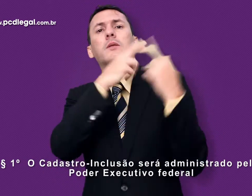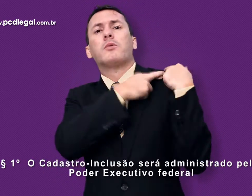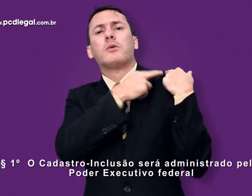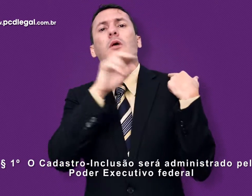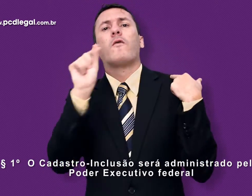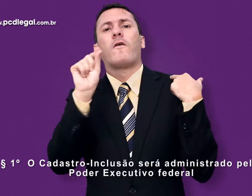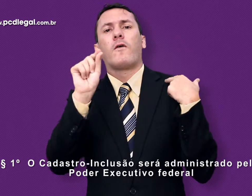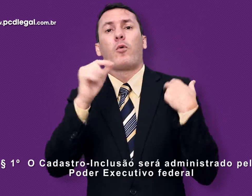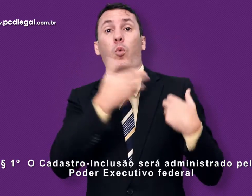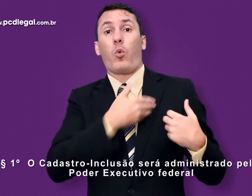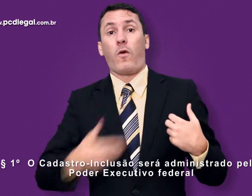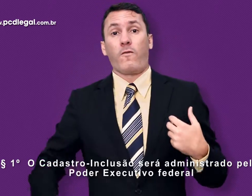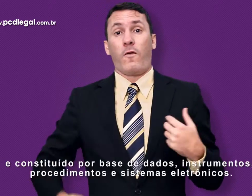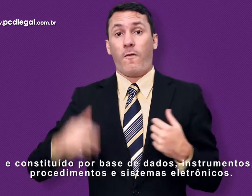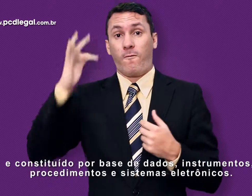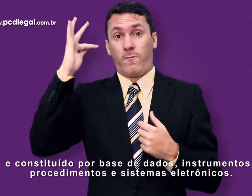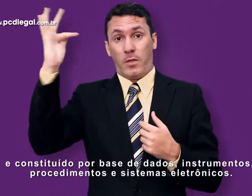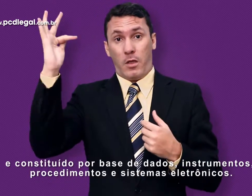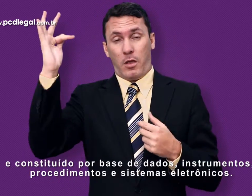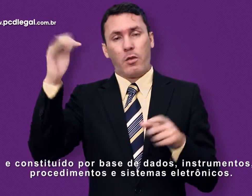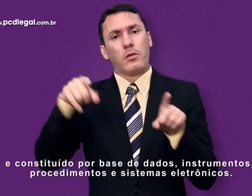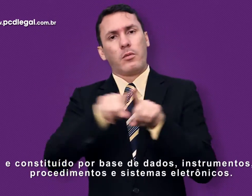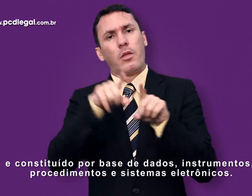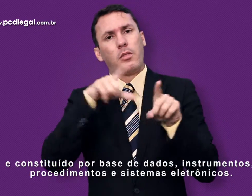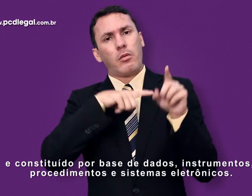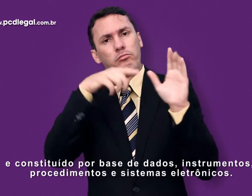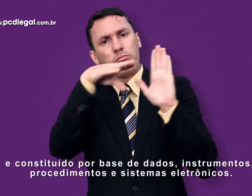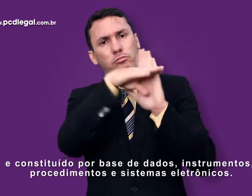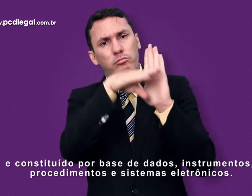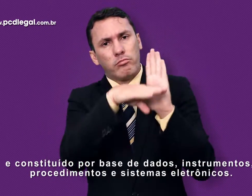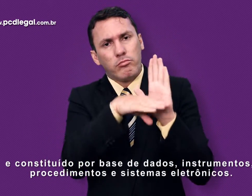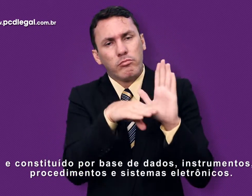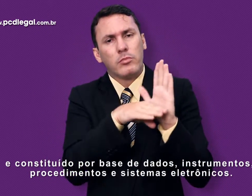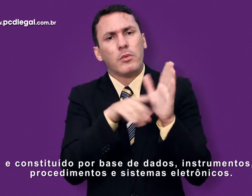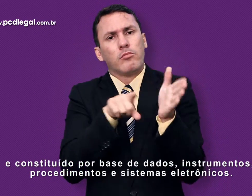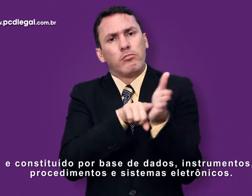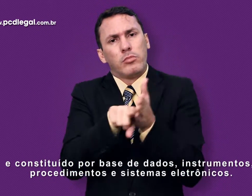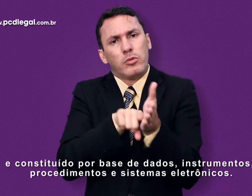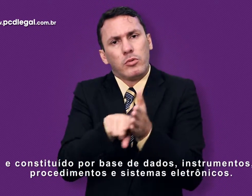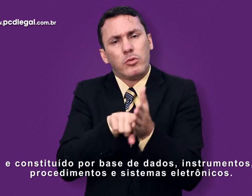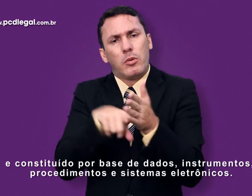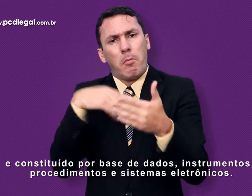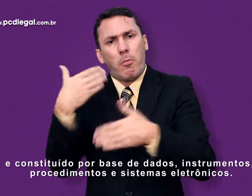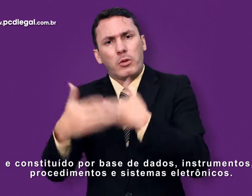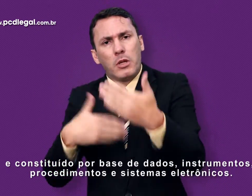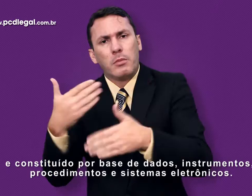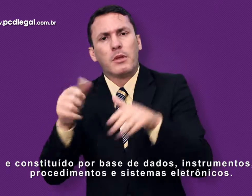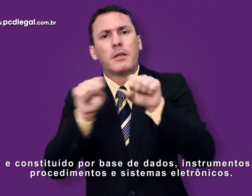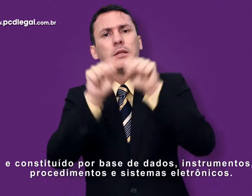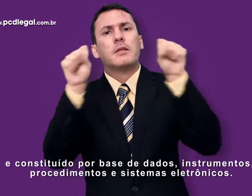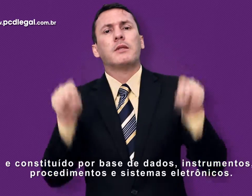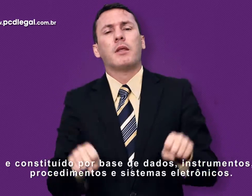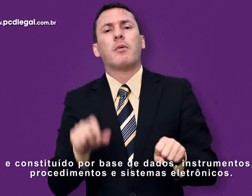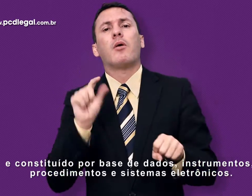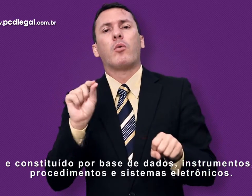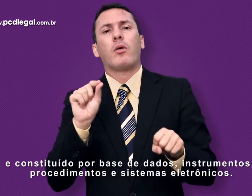Poder Executivo Federal e constituído por base de dados, instrumentos, procedimentos e sistemas